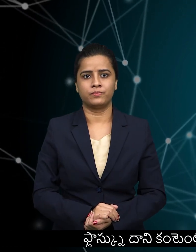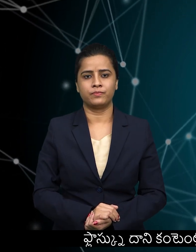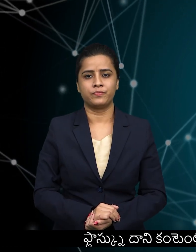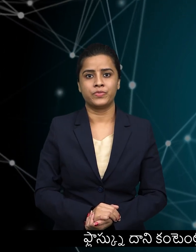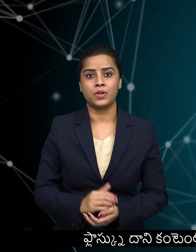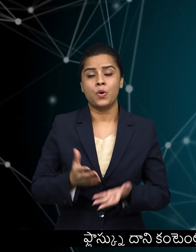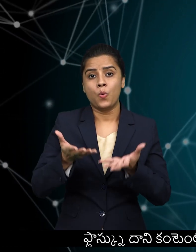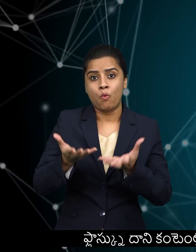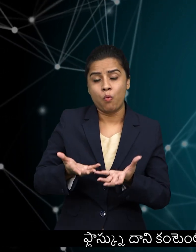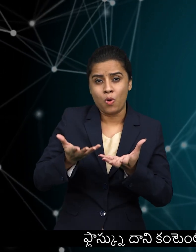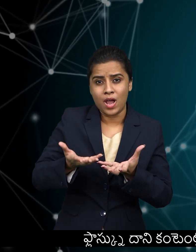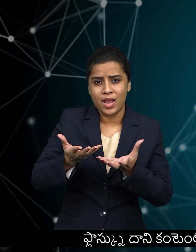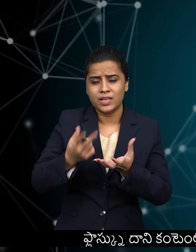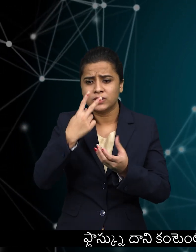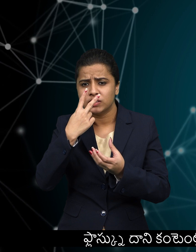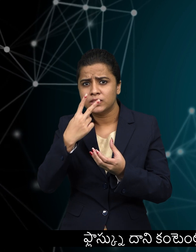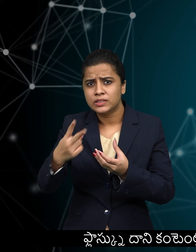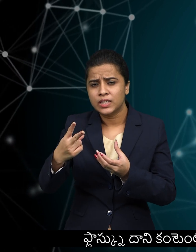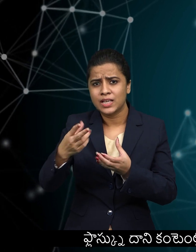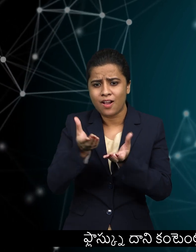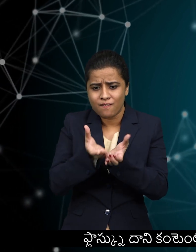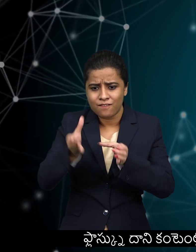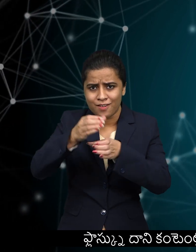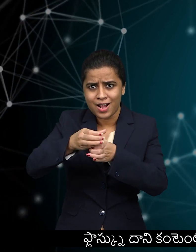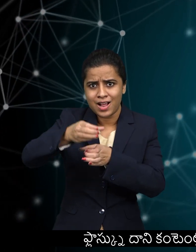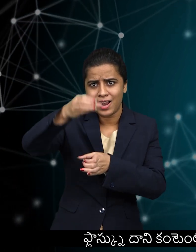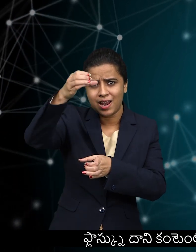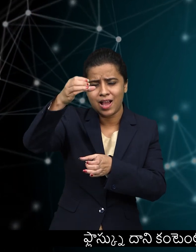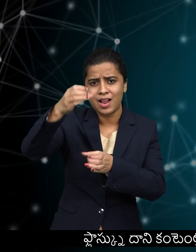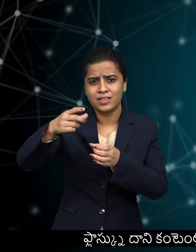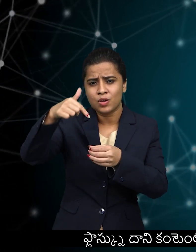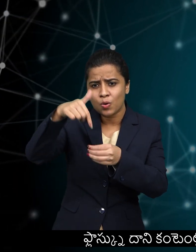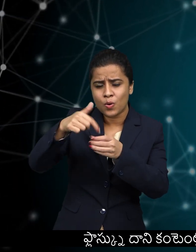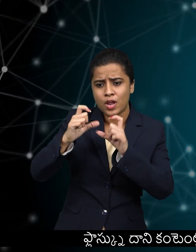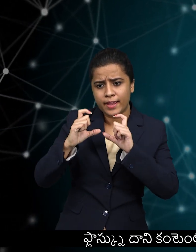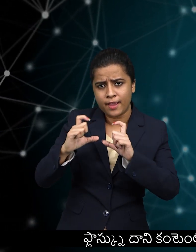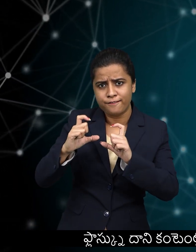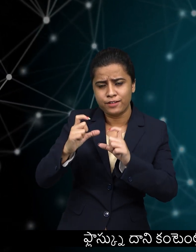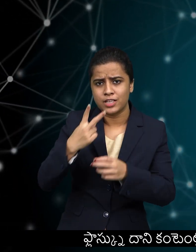ఫ్లాస్క్ను దాని కంటెంట్లతో జాగ్రత్తగా తూకం వేయండి.